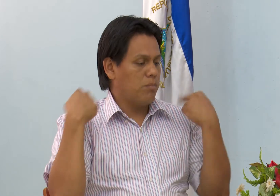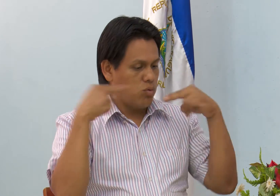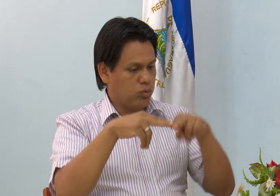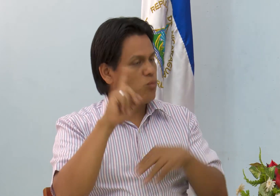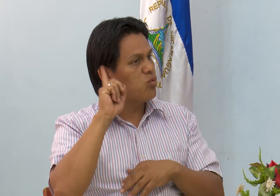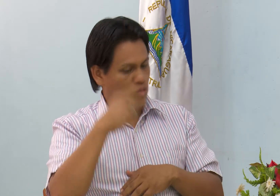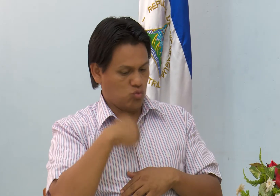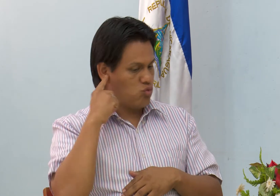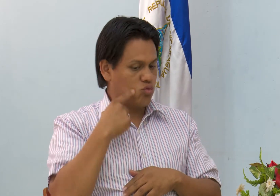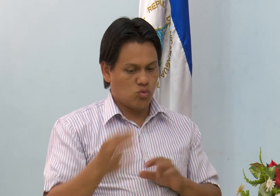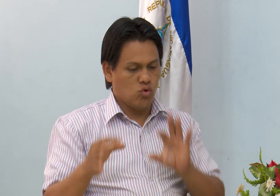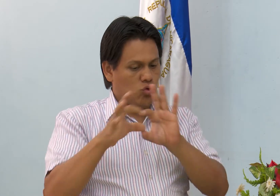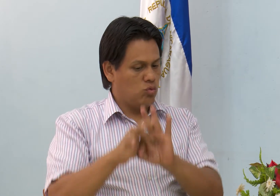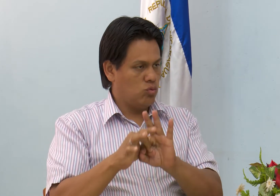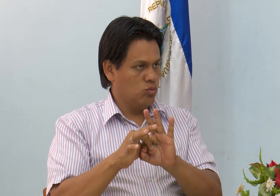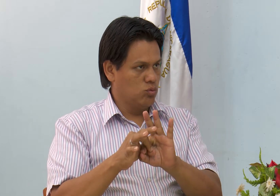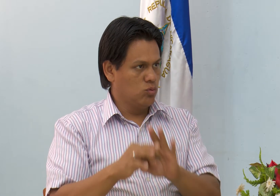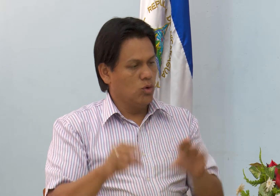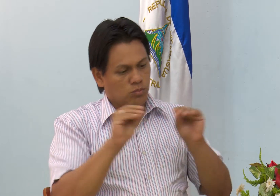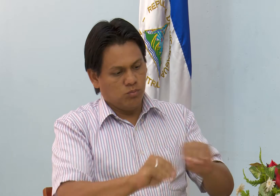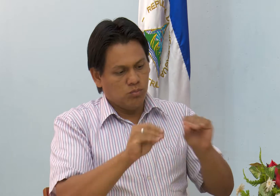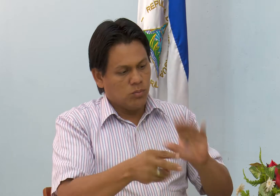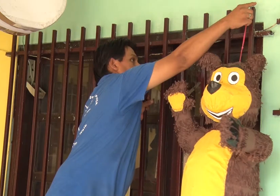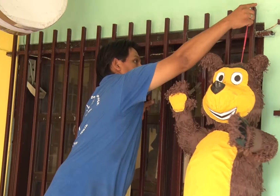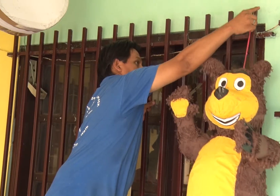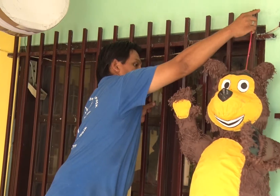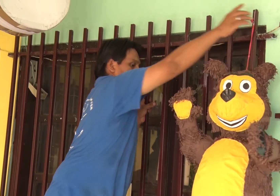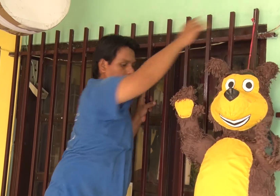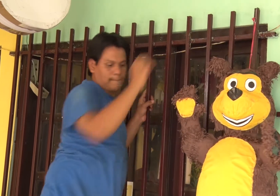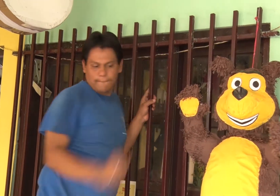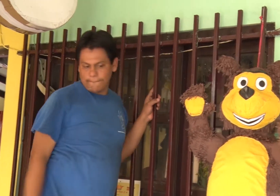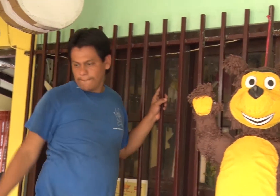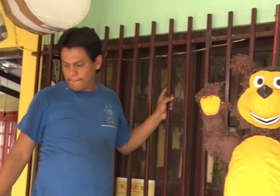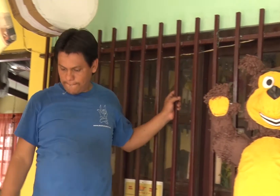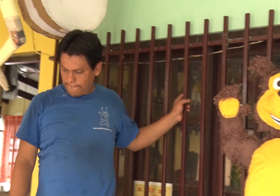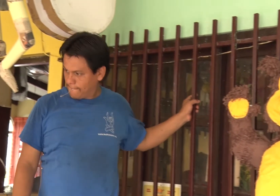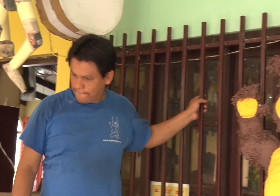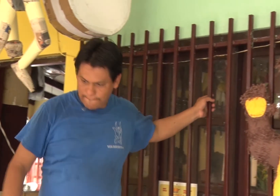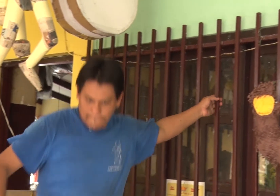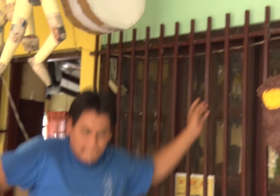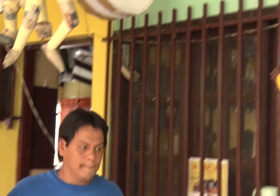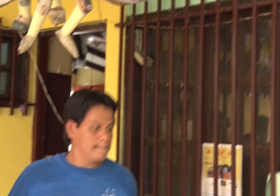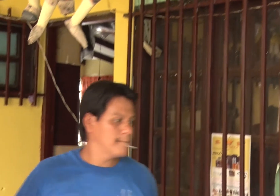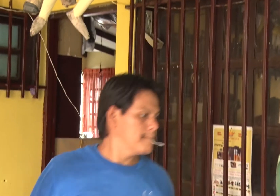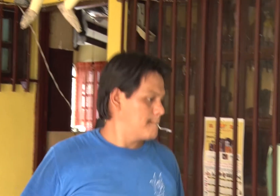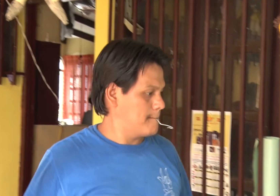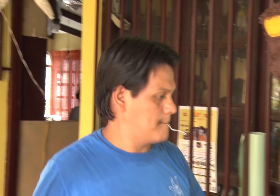primeramente, prepararme como instructor, saber las metodologías sobre lo que yo debo enseñar, y tuve una práctica realizada